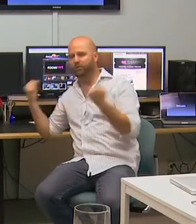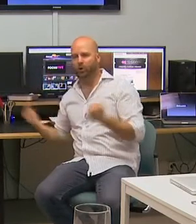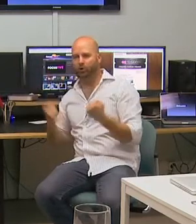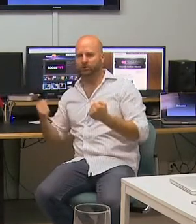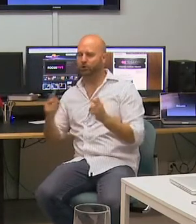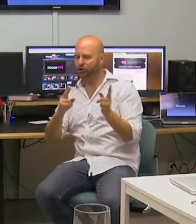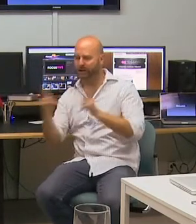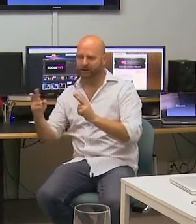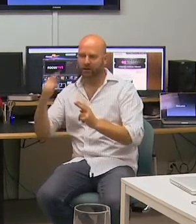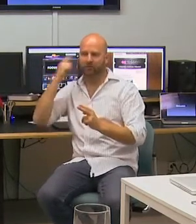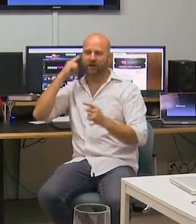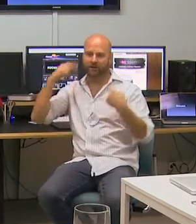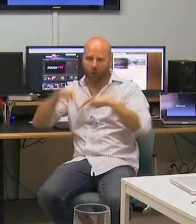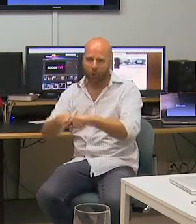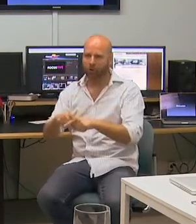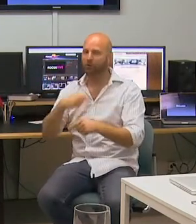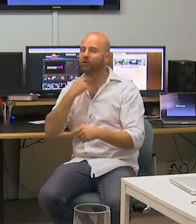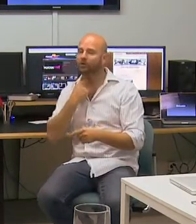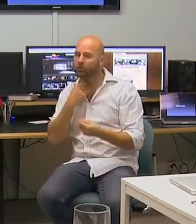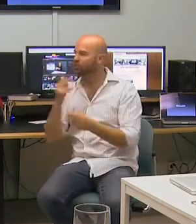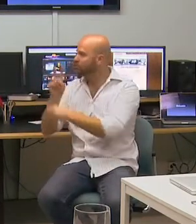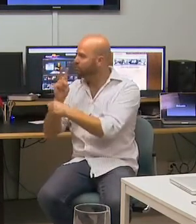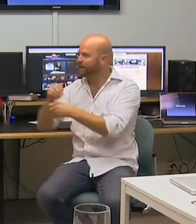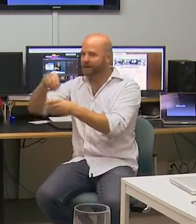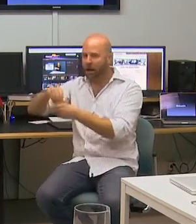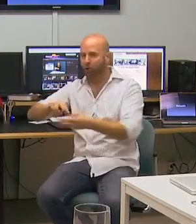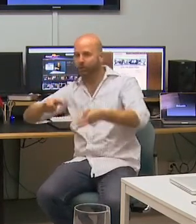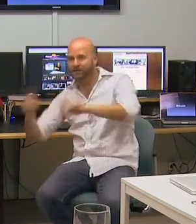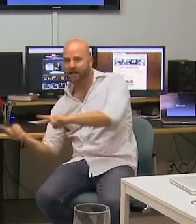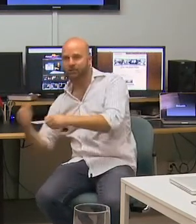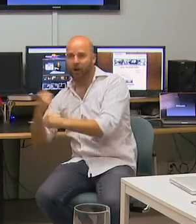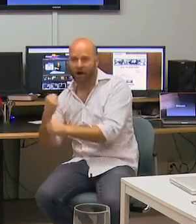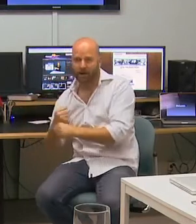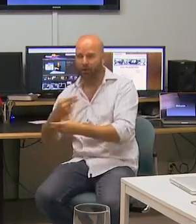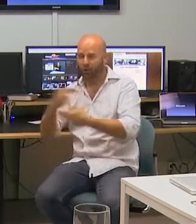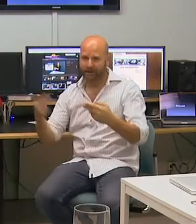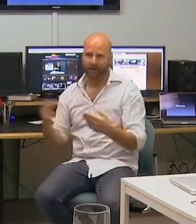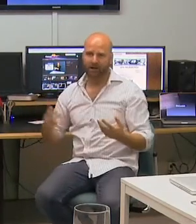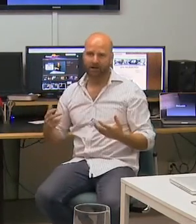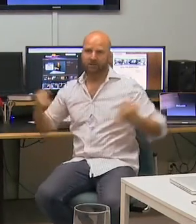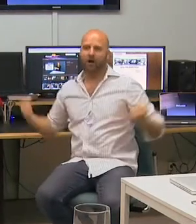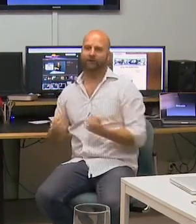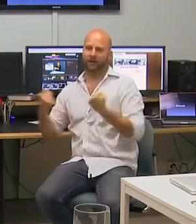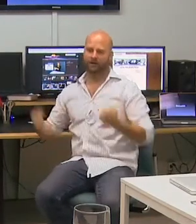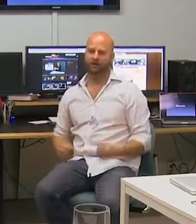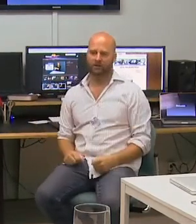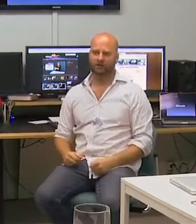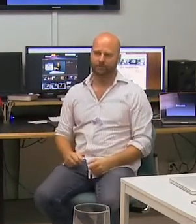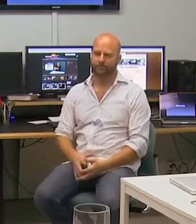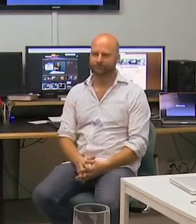10-15%. Und dann wird es noch Ton vertont und alles und übersetzt und geschnitten und so. Das ist ja auch noch